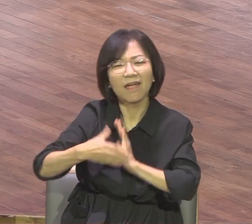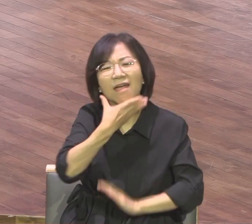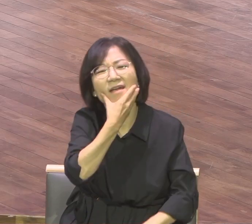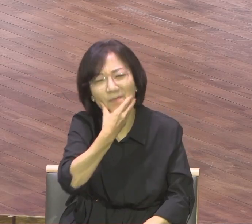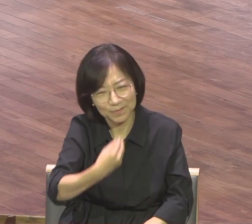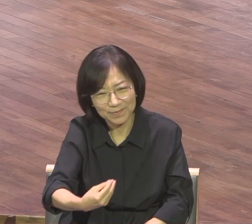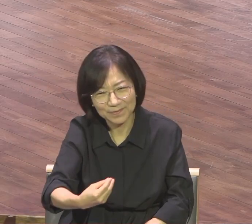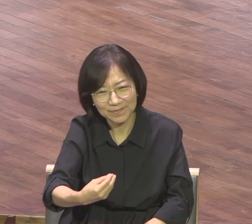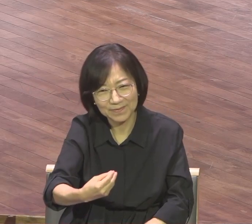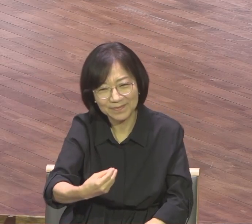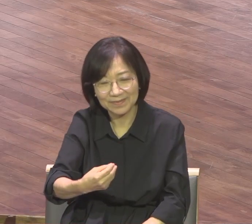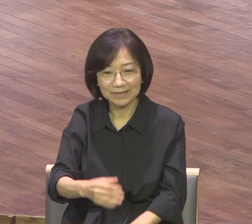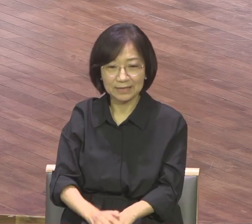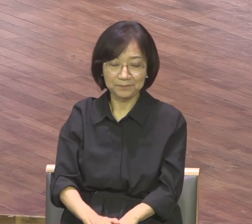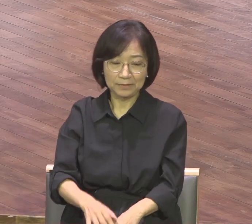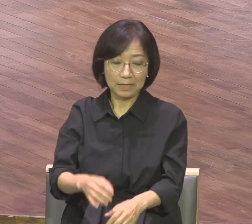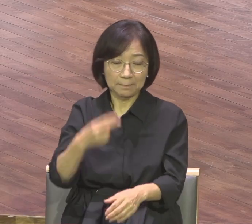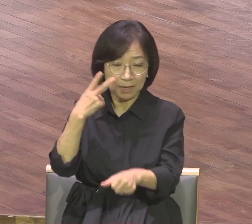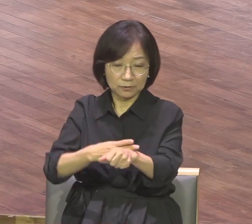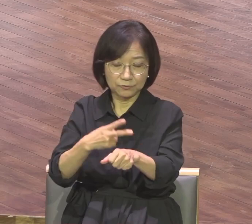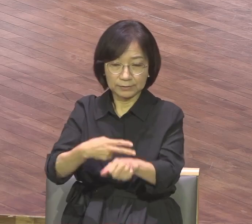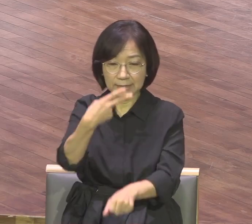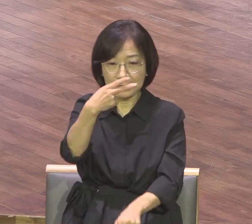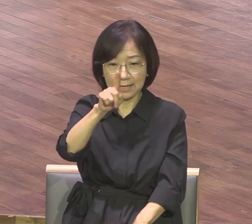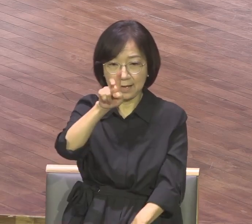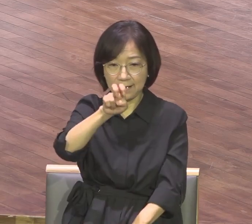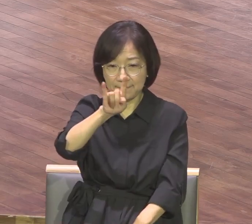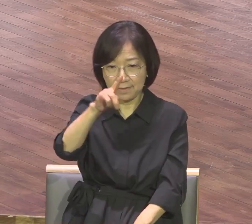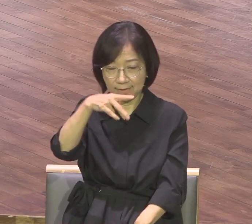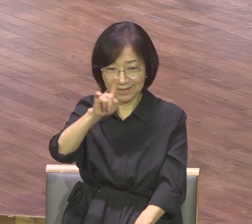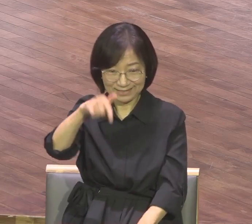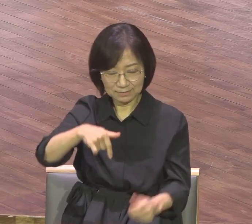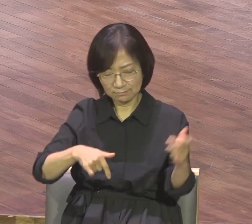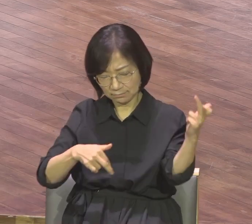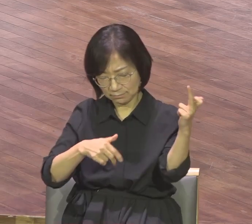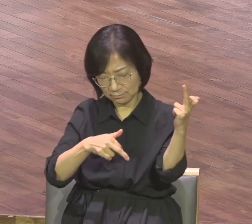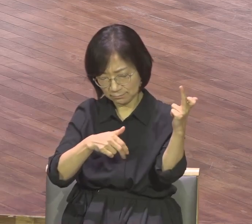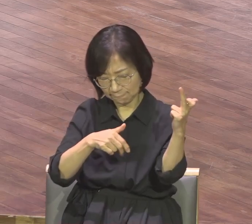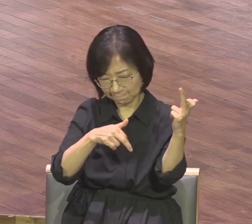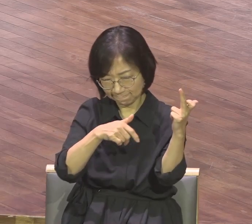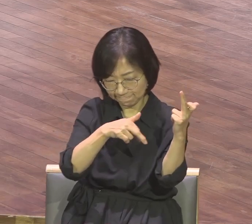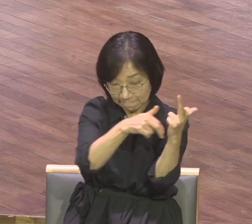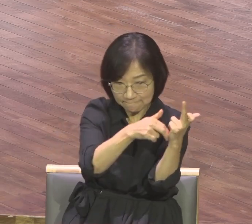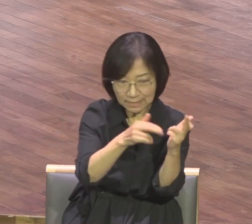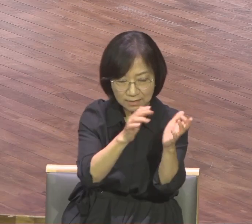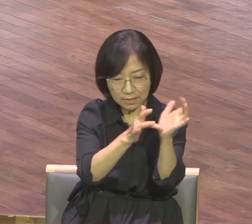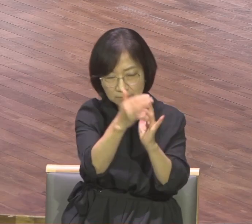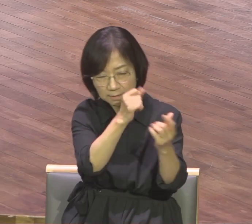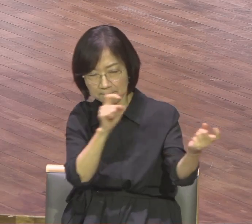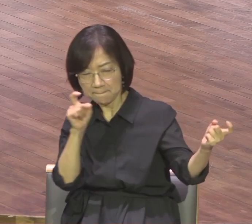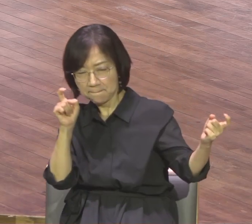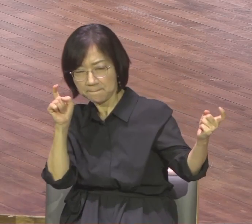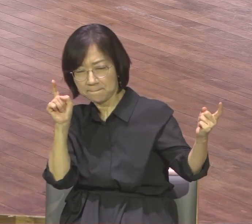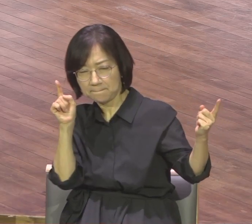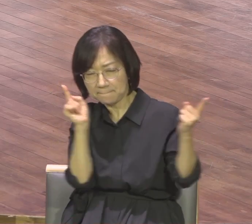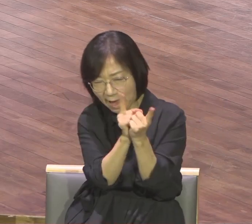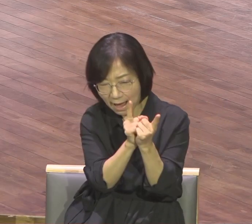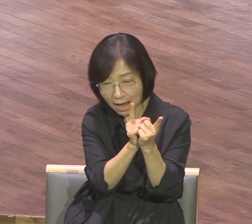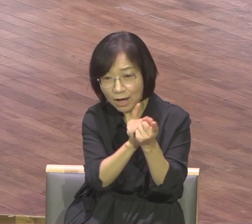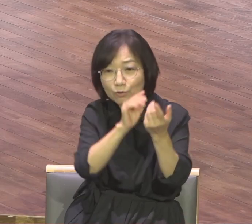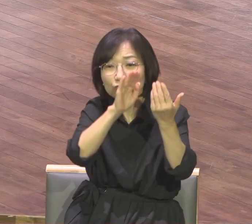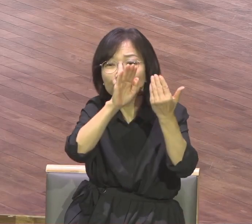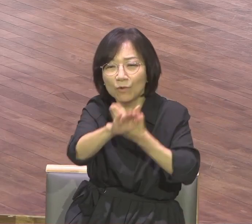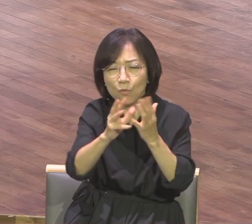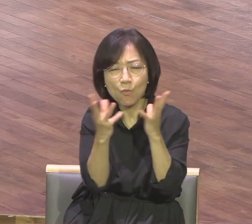다메섹 도상에서 부활하신 예수 그리스도를 만난 이후에 그의 삶은요